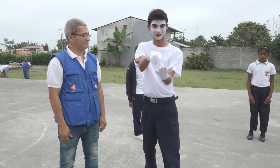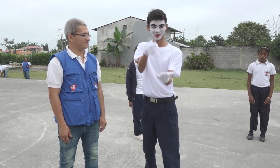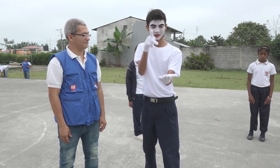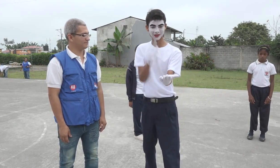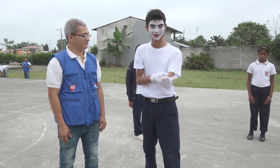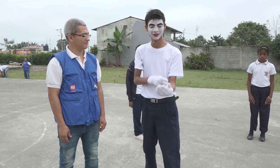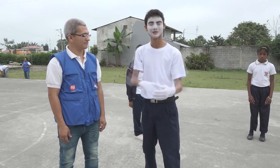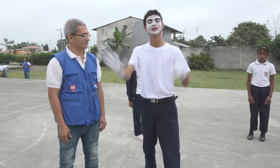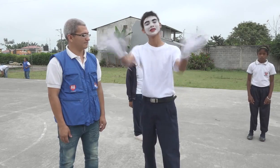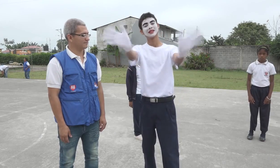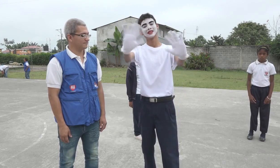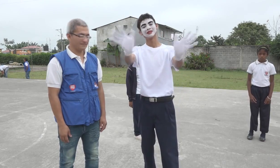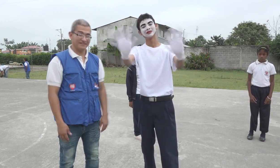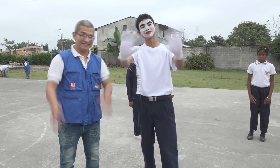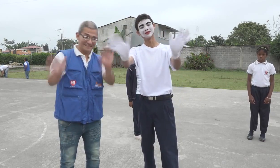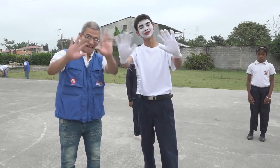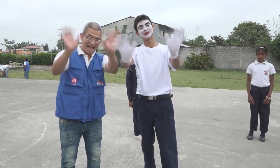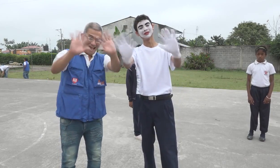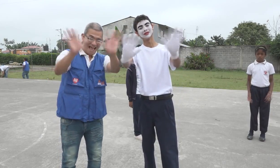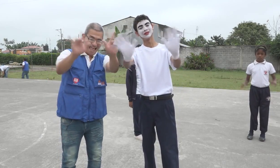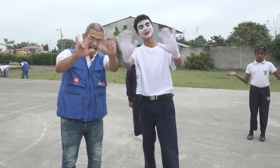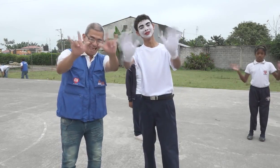Hasta el próximo programa.